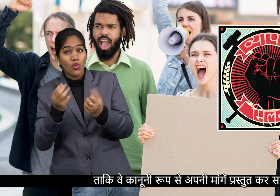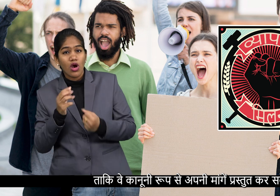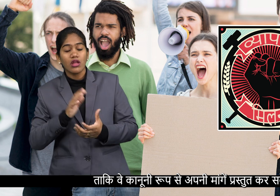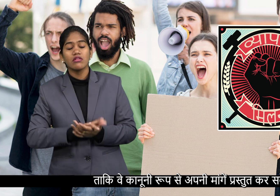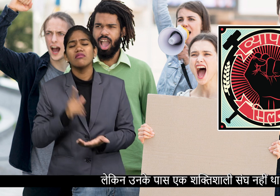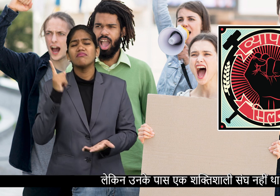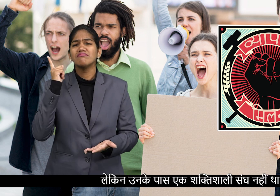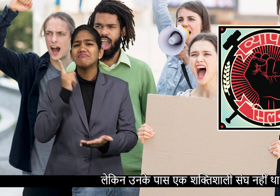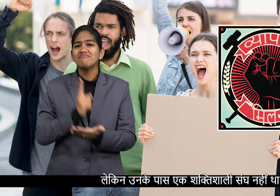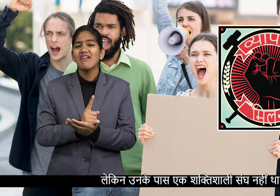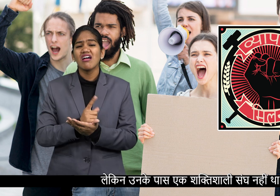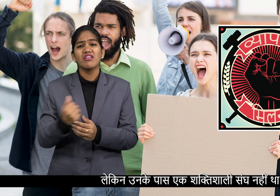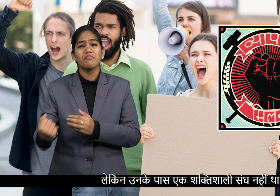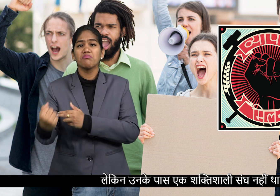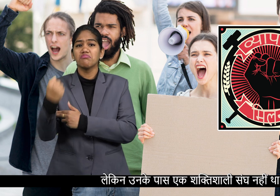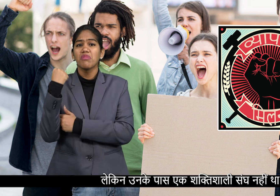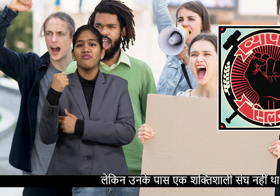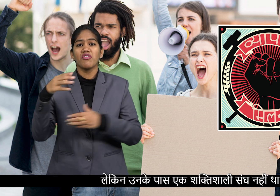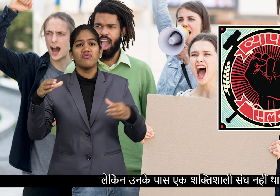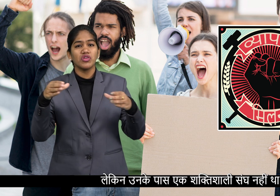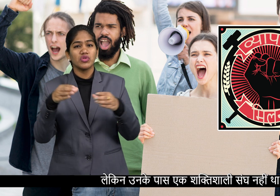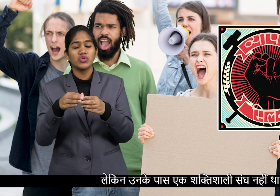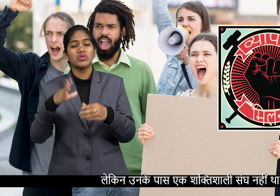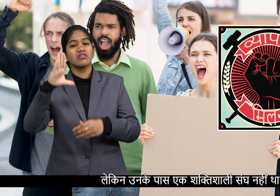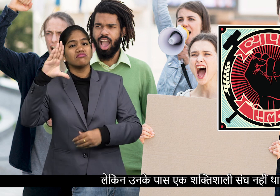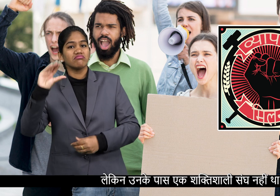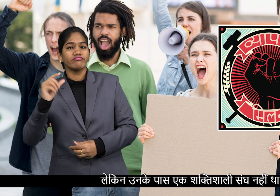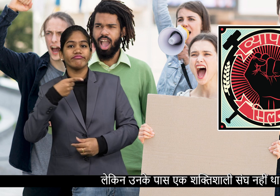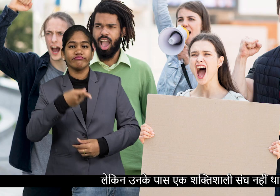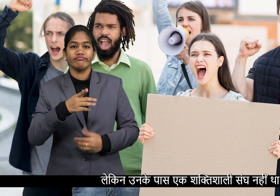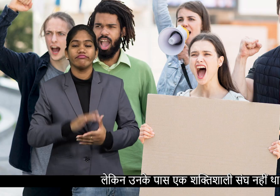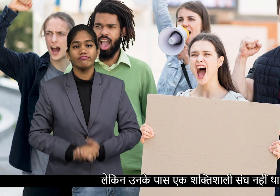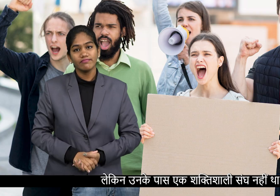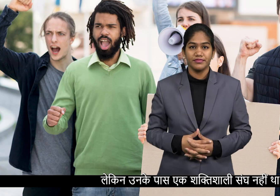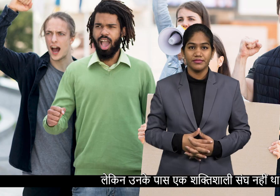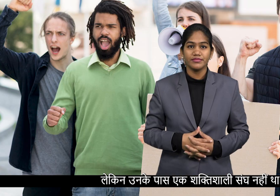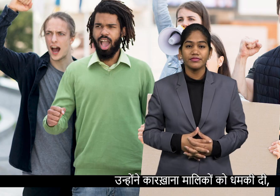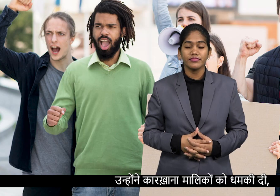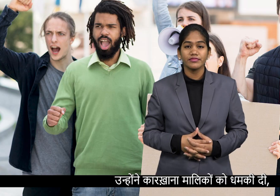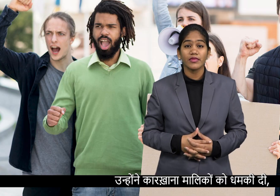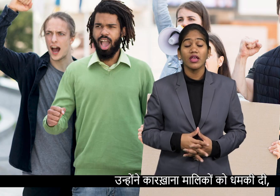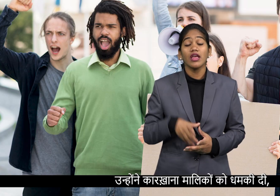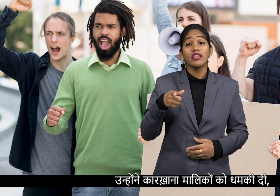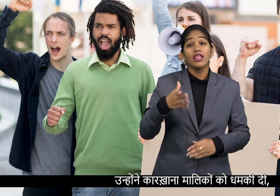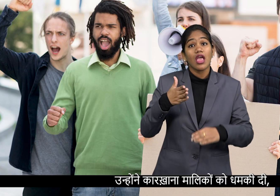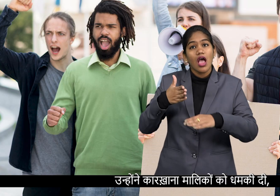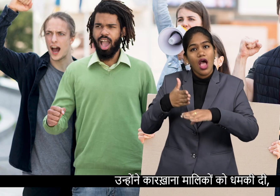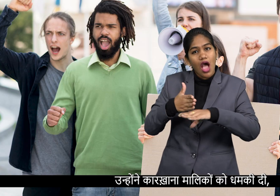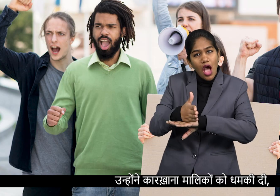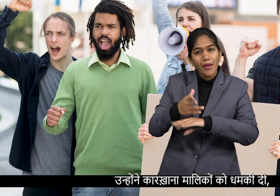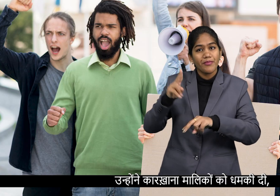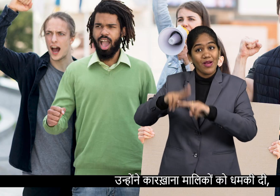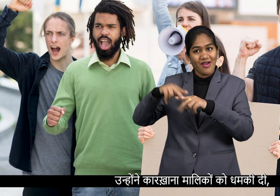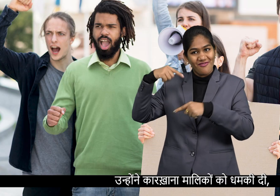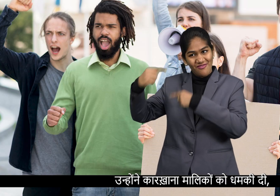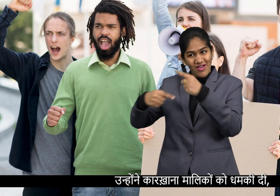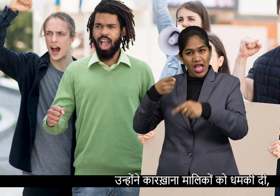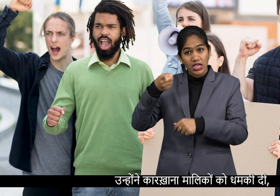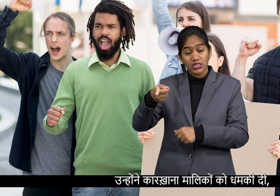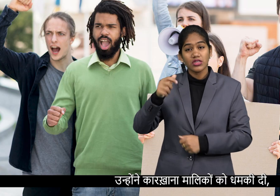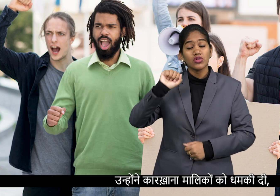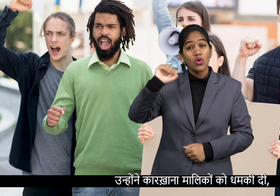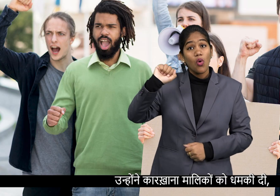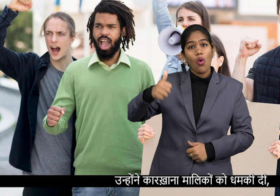प्रस्तुत कर सके, लेकिन उनके पास एक शक्तिशाली संघ नहीं था। उन्होंने कारखाना मालिकों